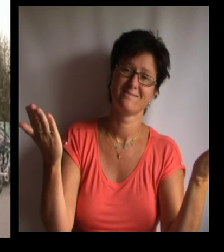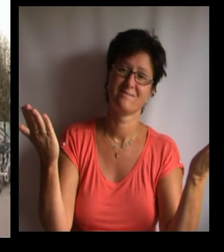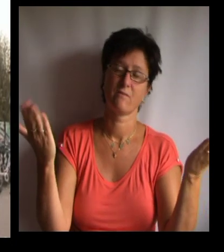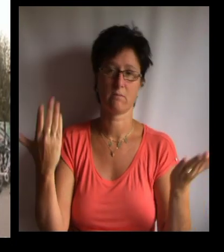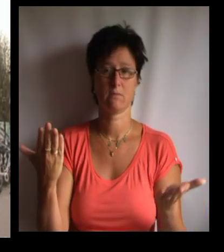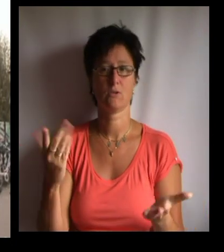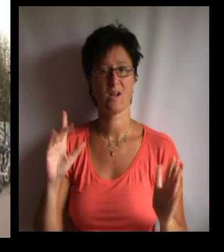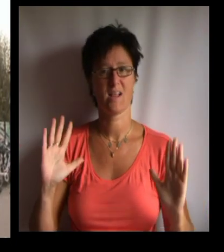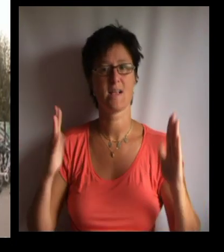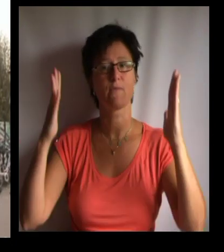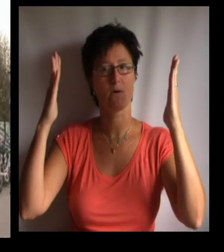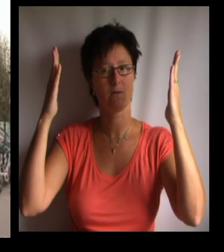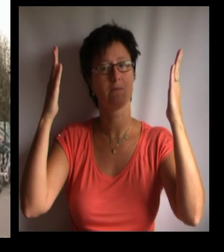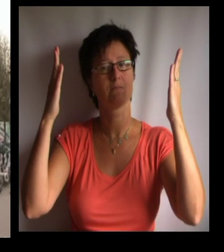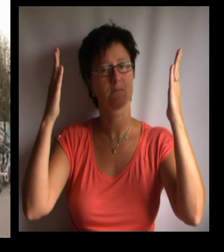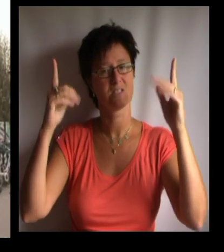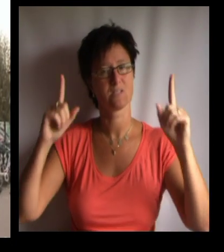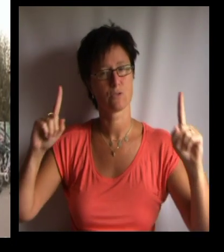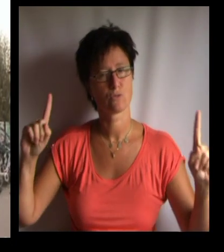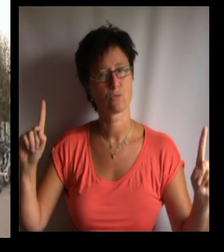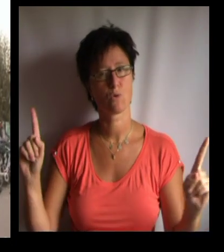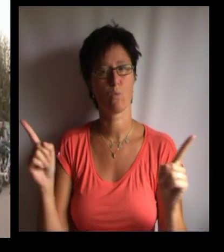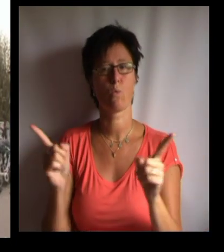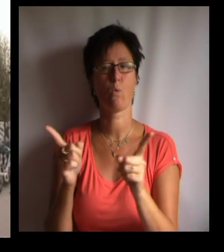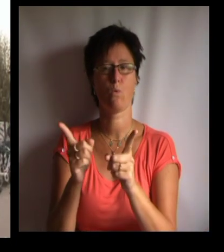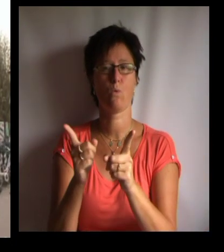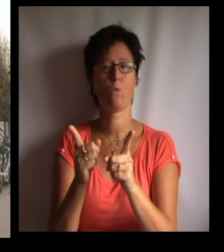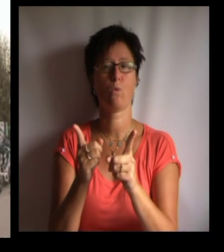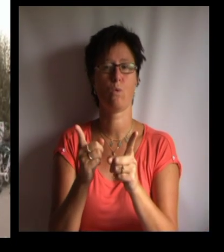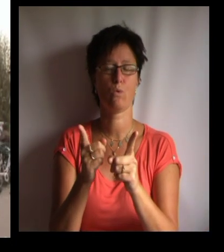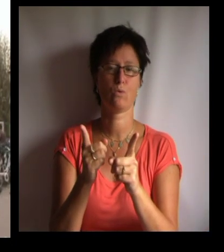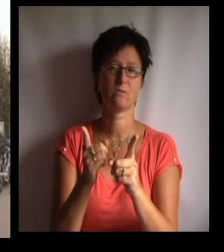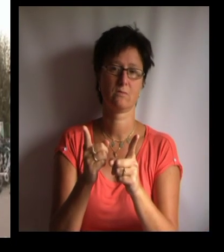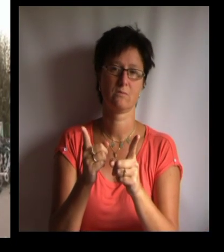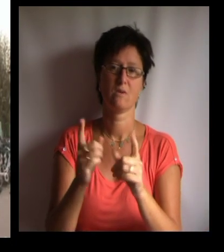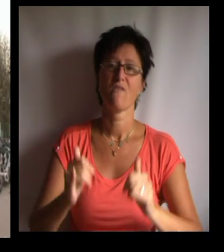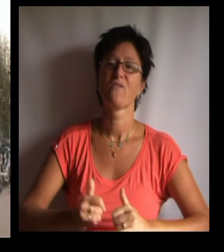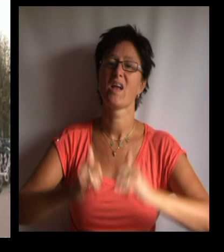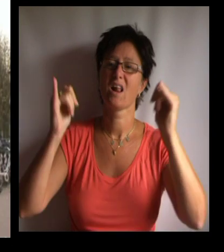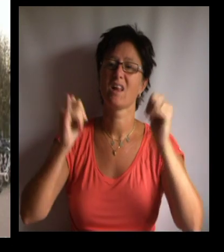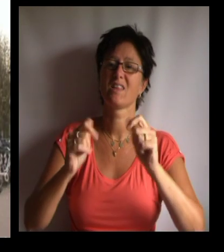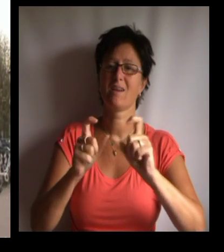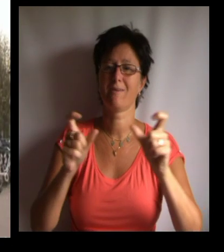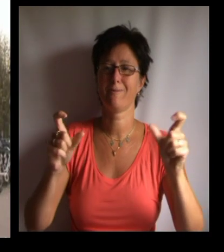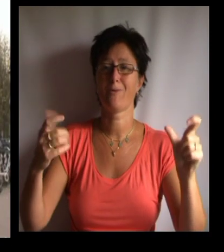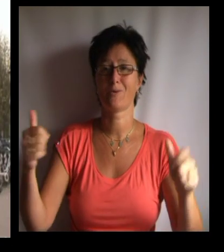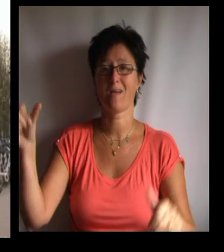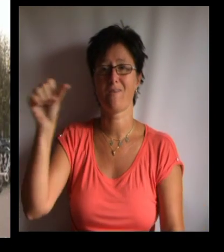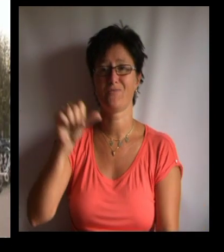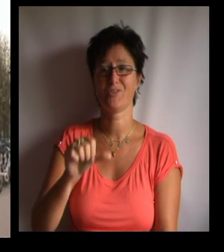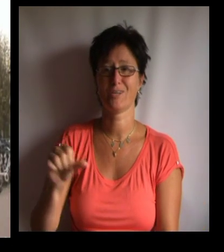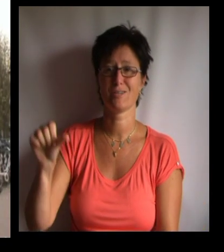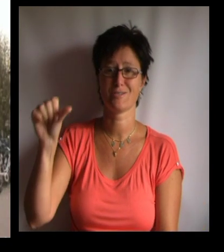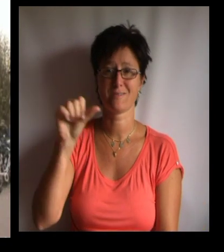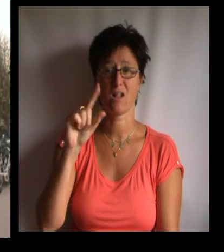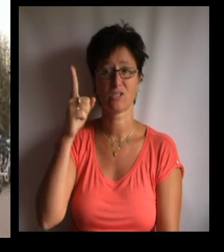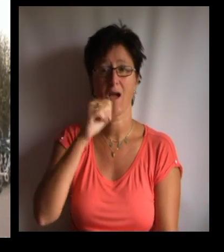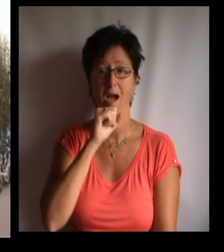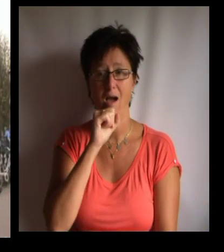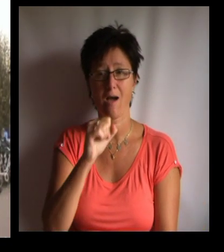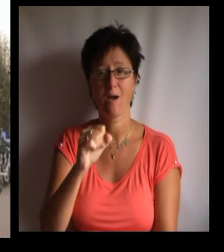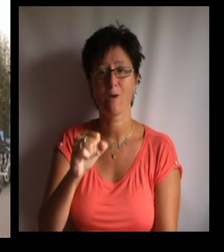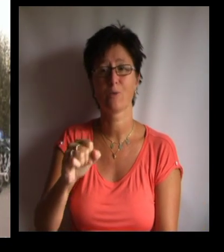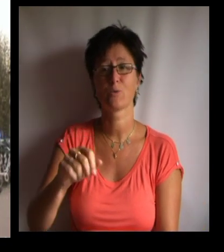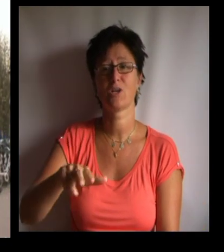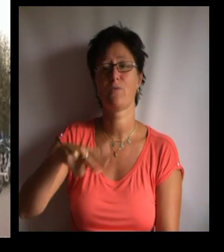Want het leven is zo kort, veel dingen worden anders als